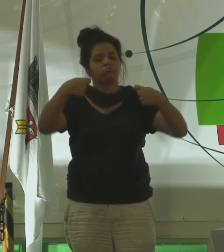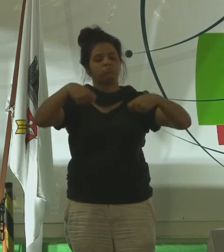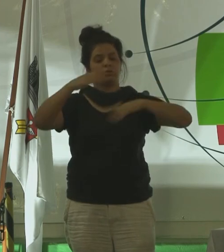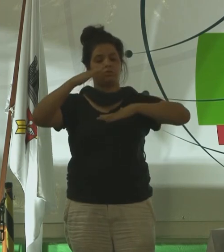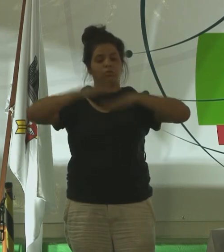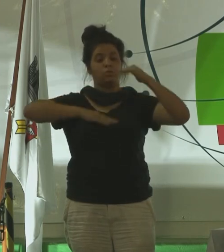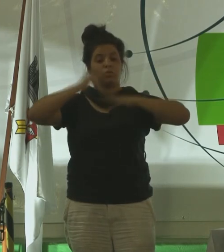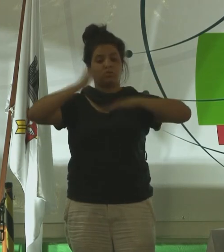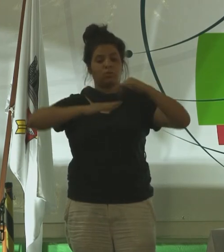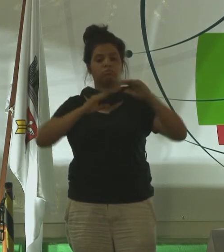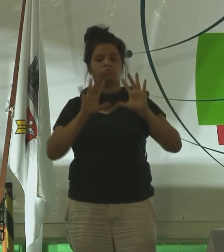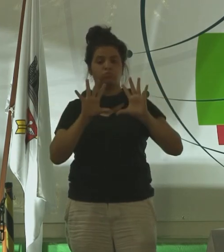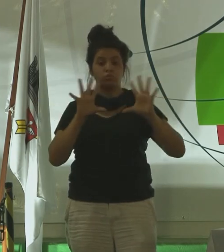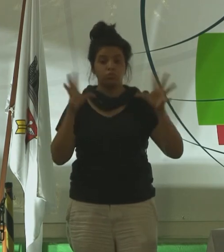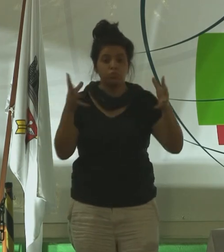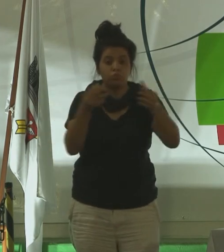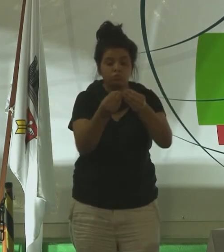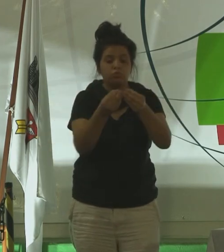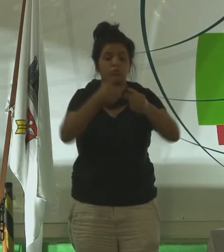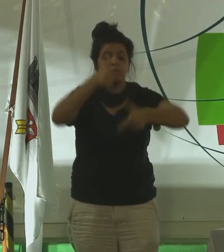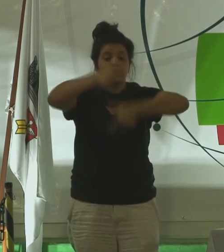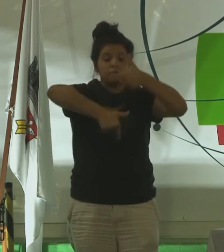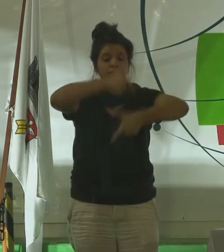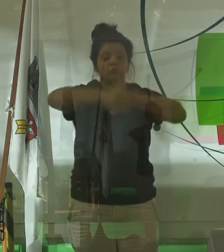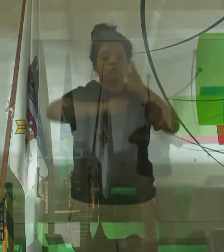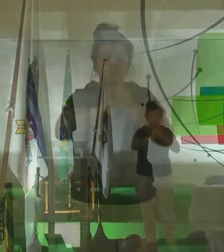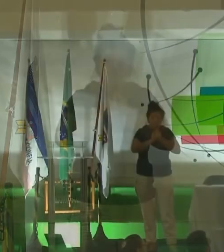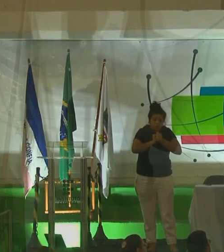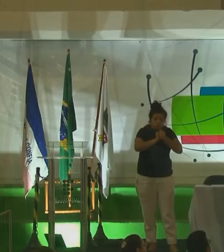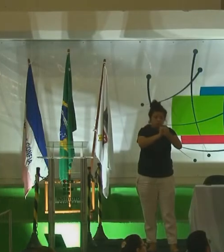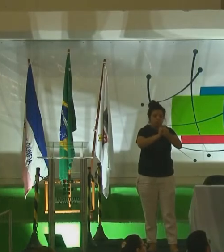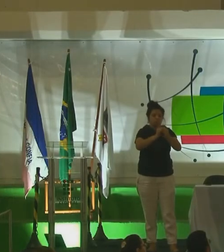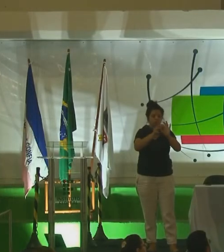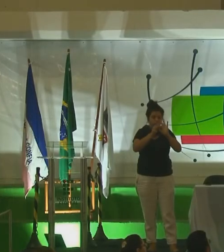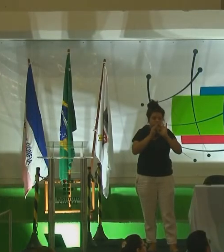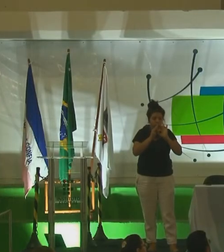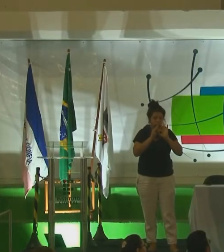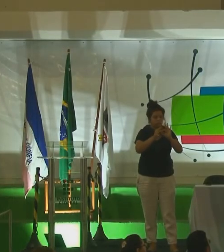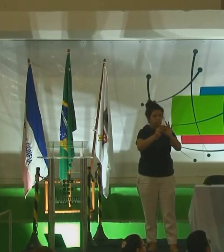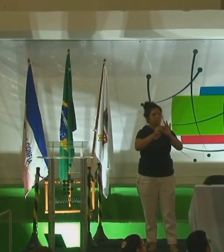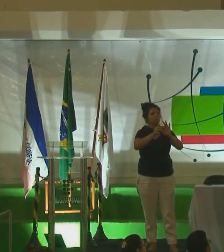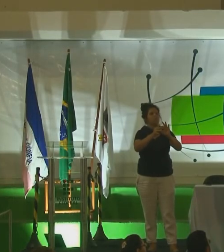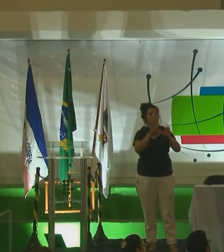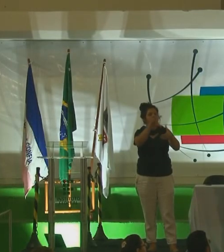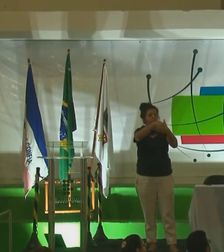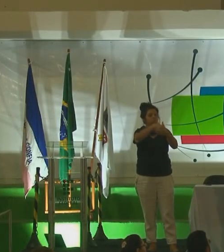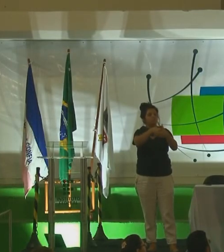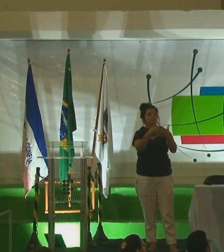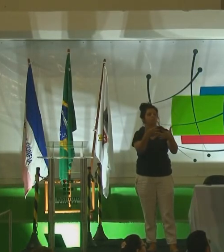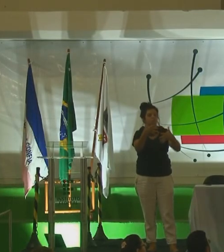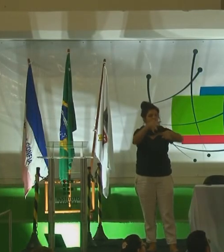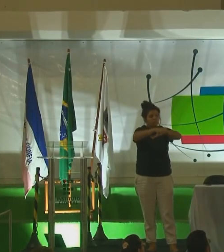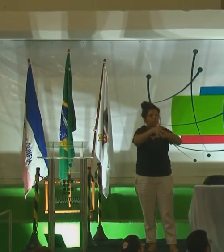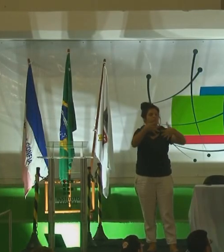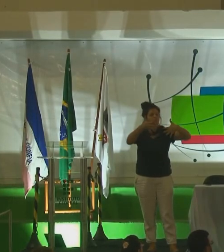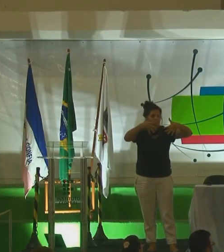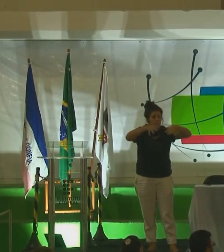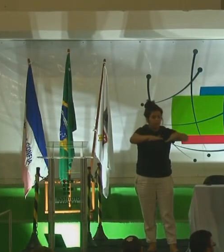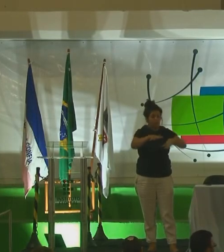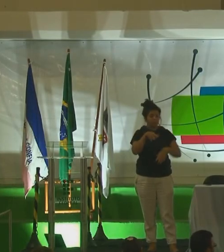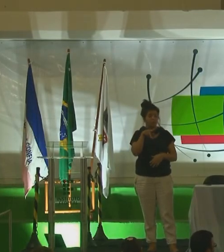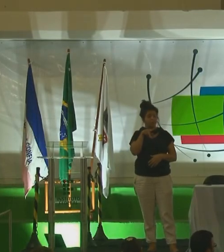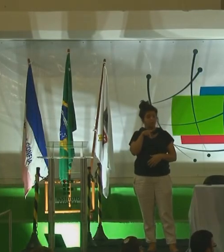trabalho colaborativo. Né, todos participando desse processo de inclusão do nosso aluno. Então,